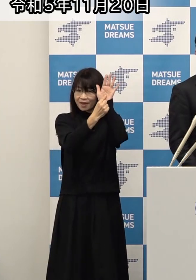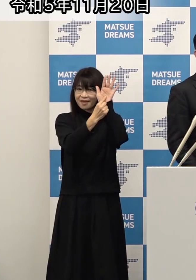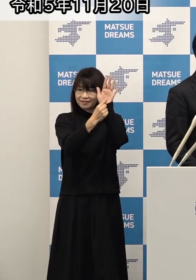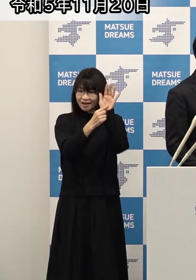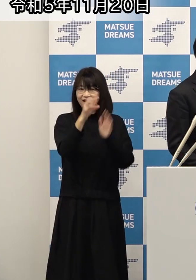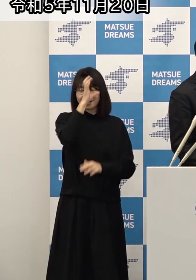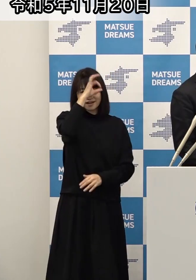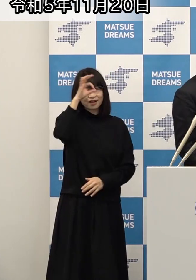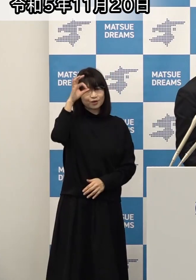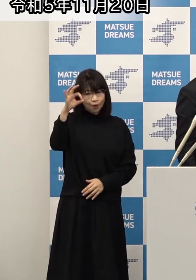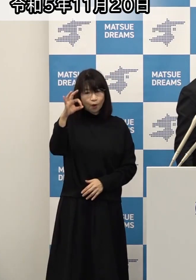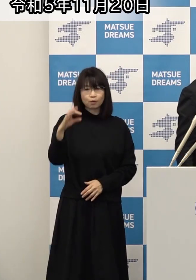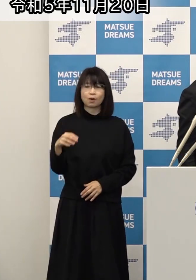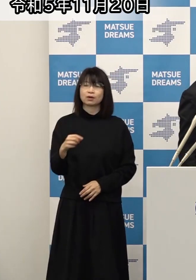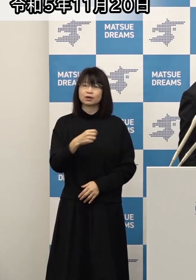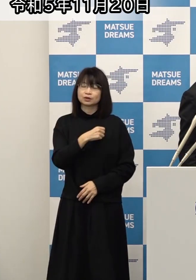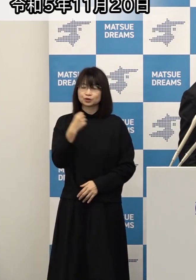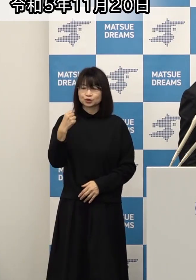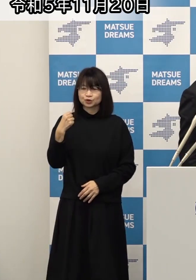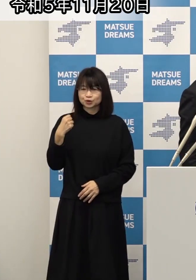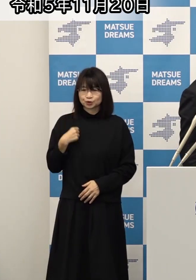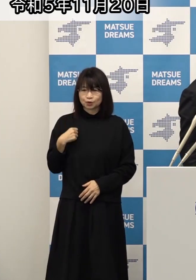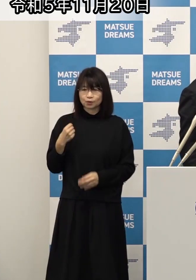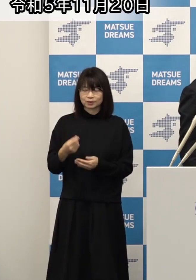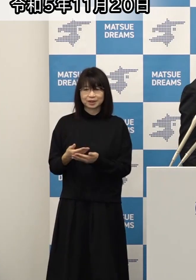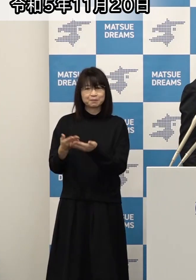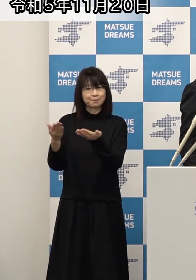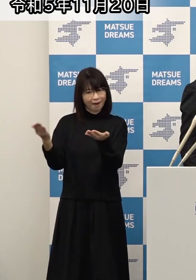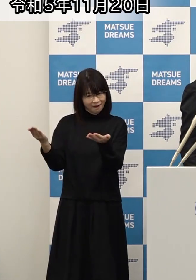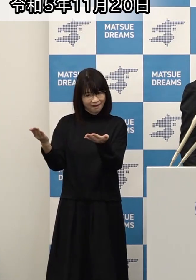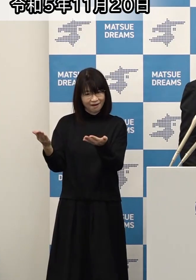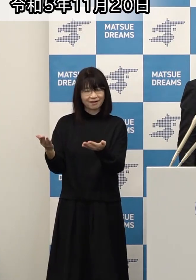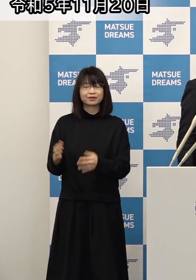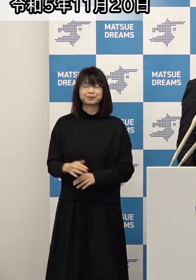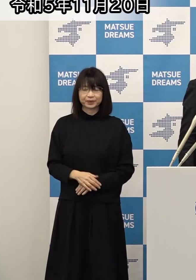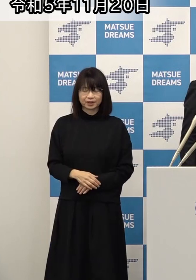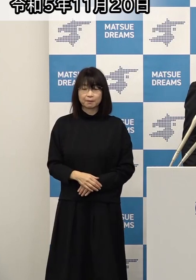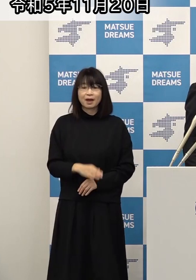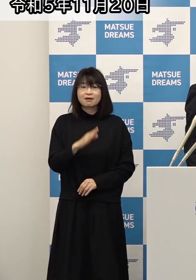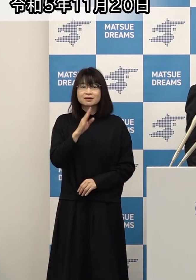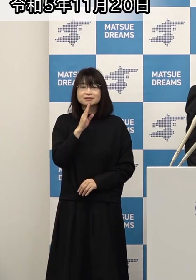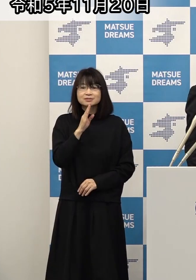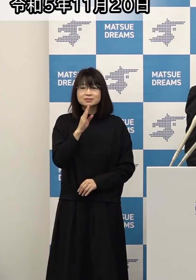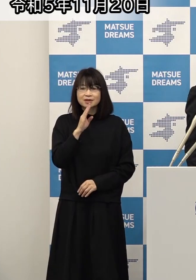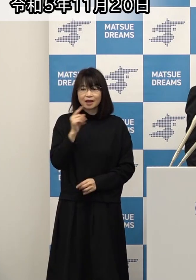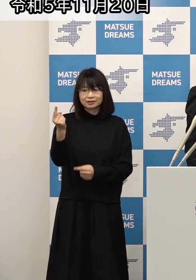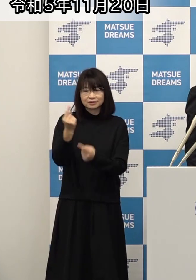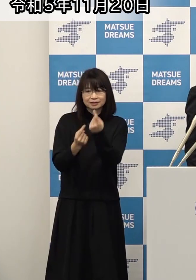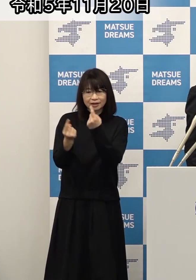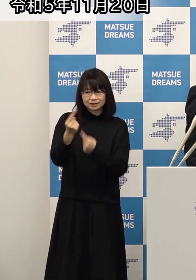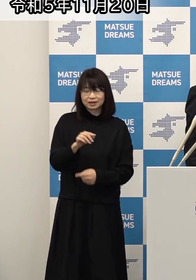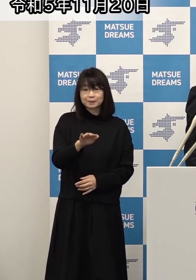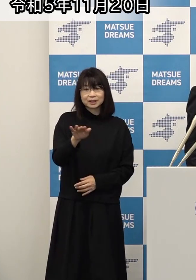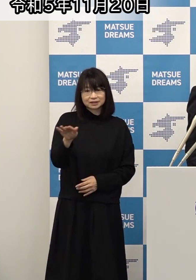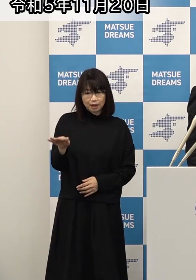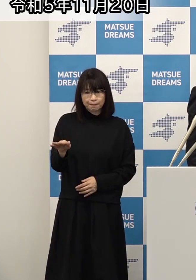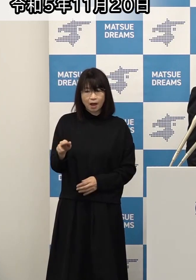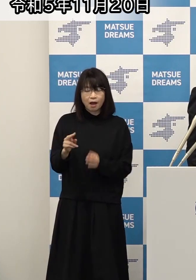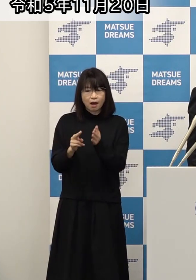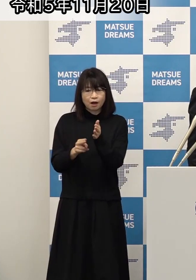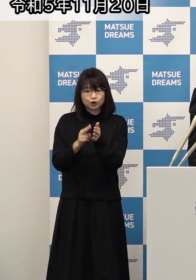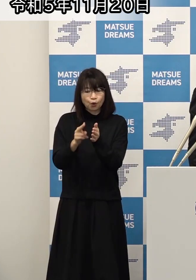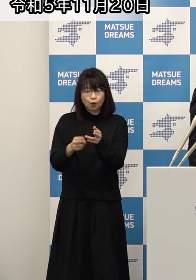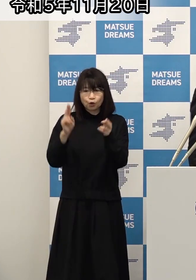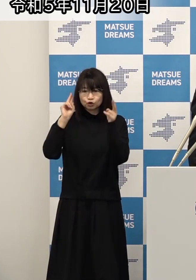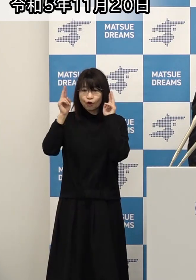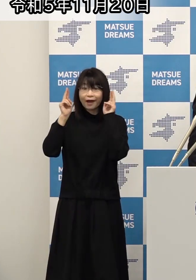訴求できることを確認させていただきましたり、また実際にですね、来場されたお客様の中で旅行会社の方、9